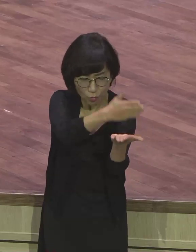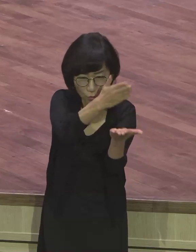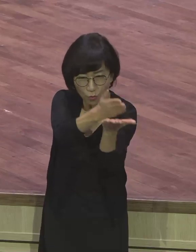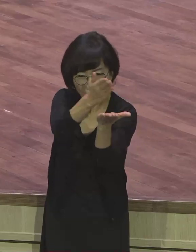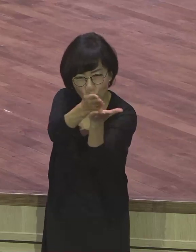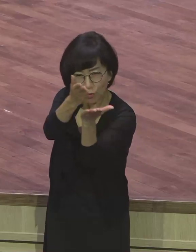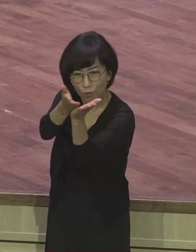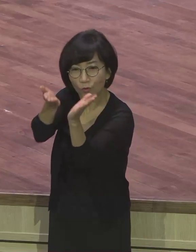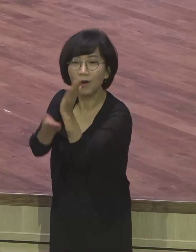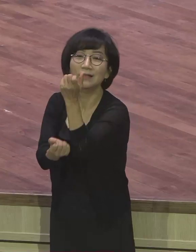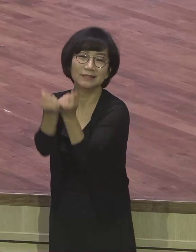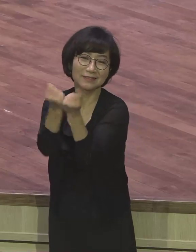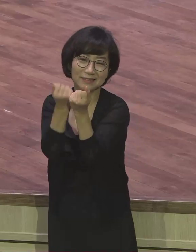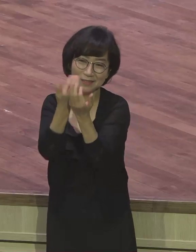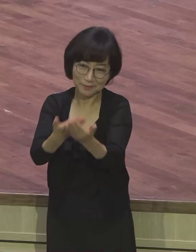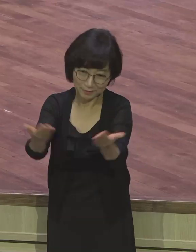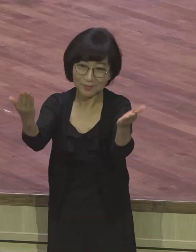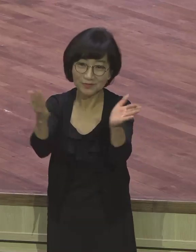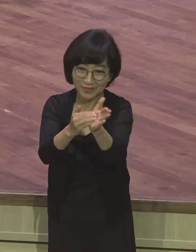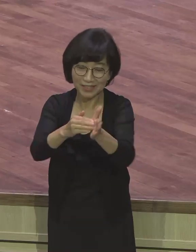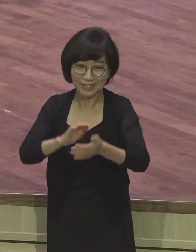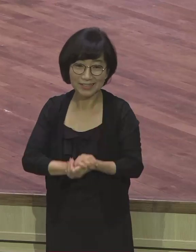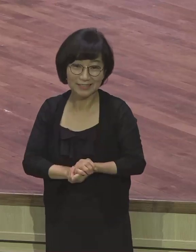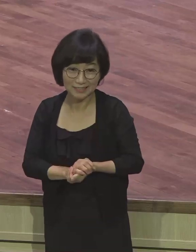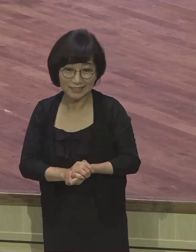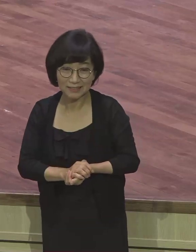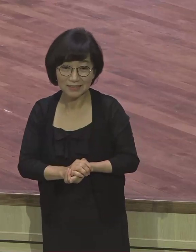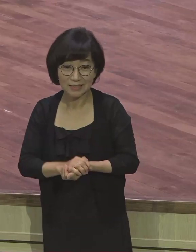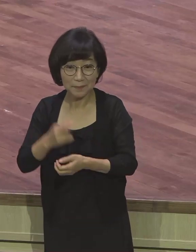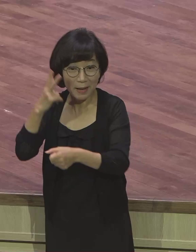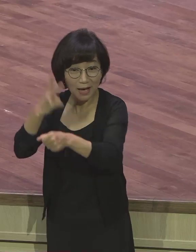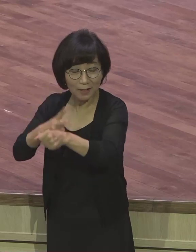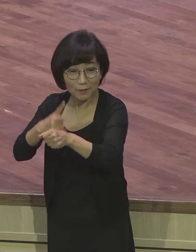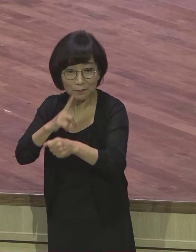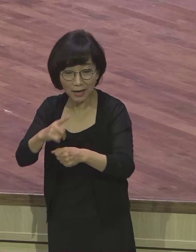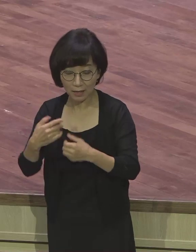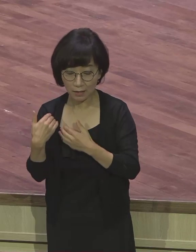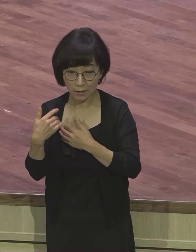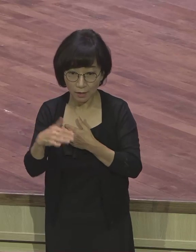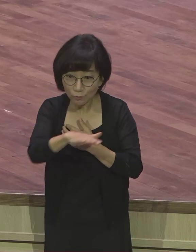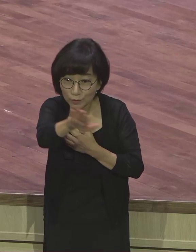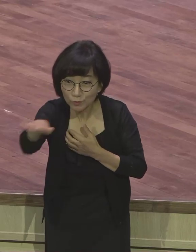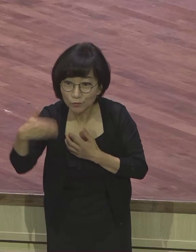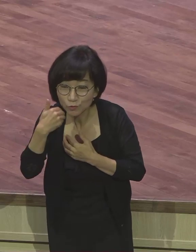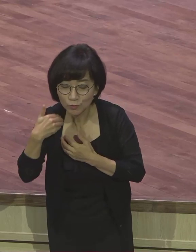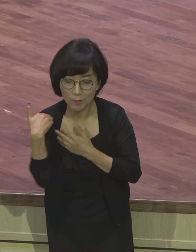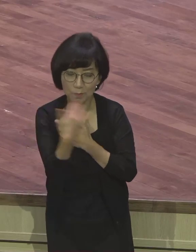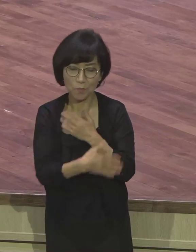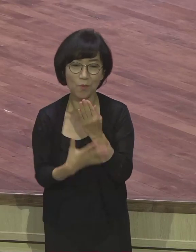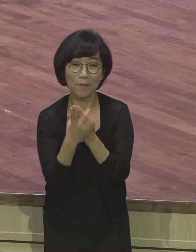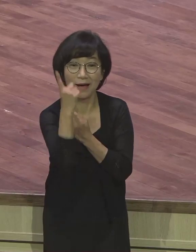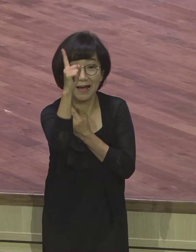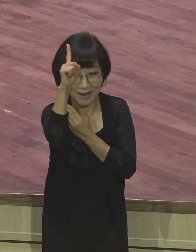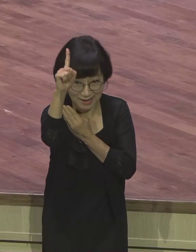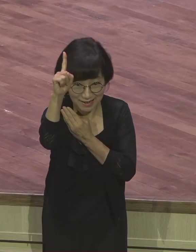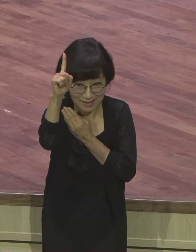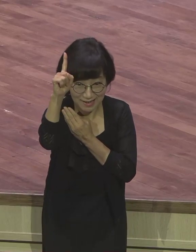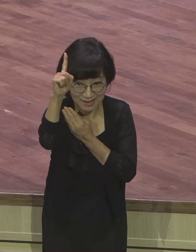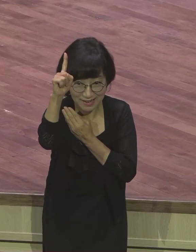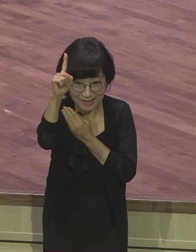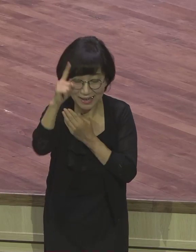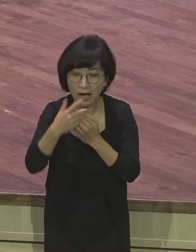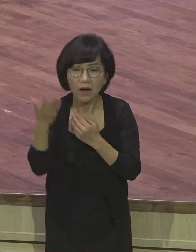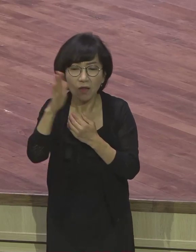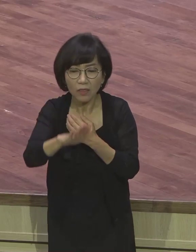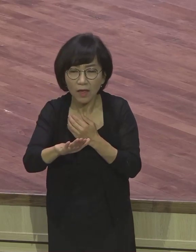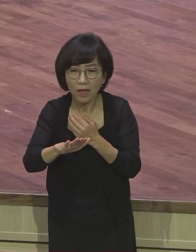바울은요 성도들을 한 지체, 한 몸으로 그렇게 표현을 한 후에 그 지체들이 각각